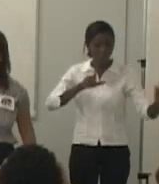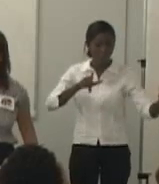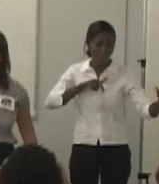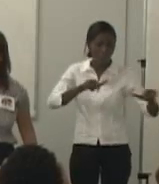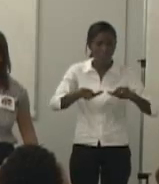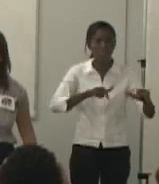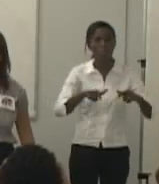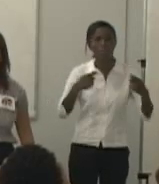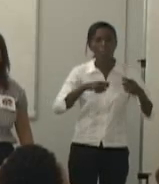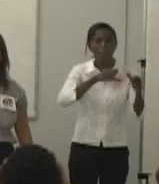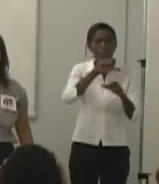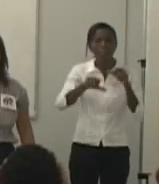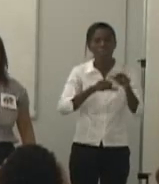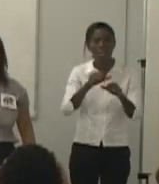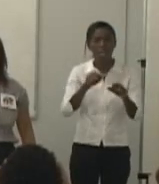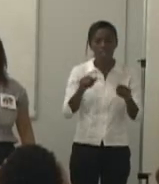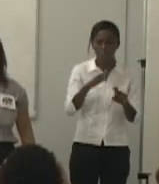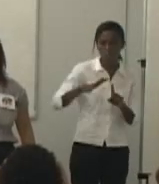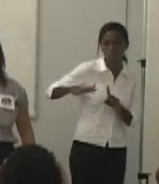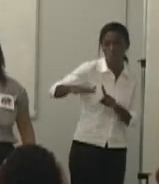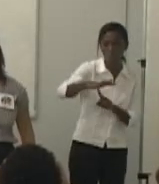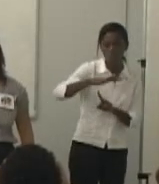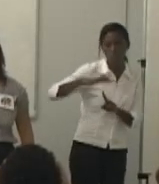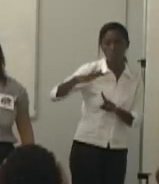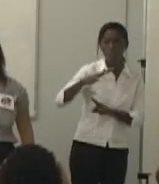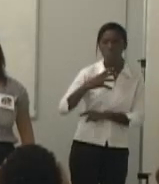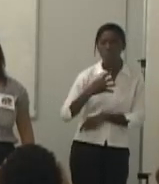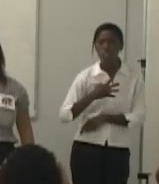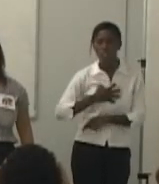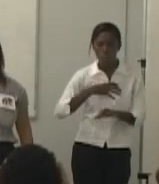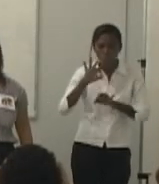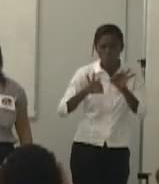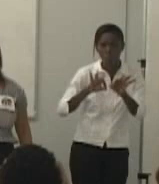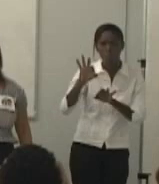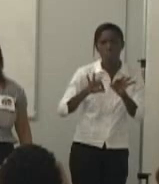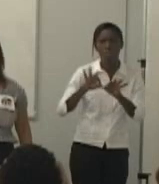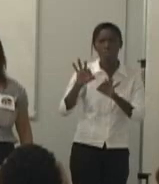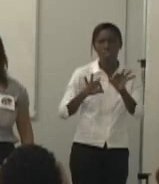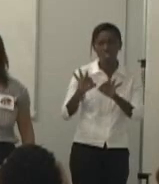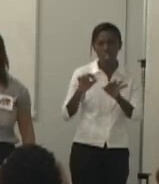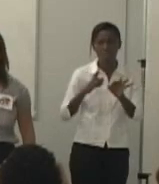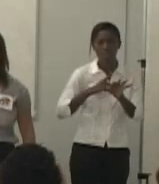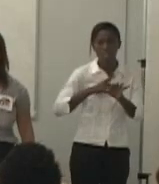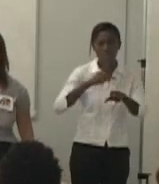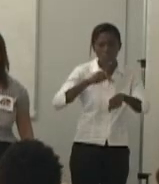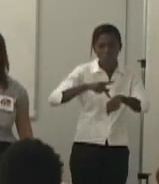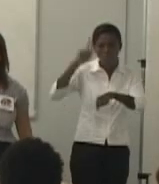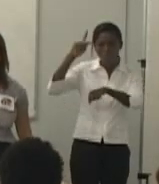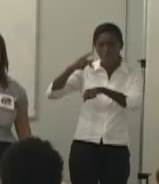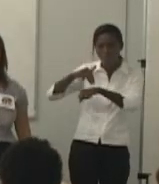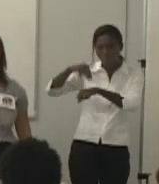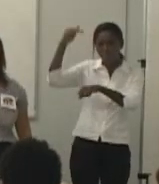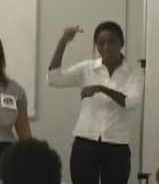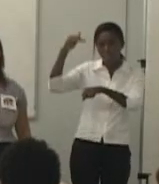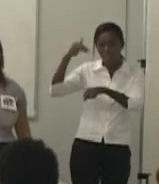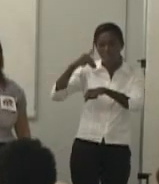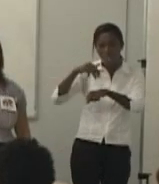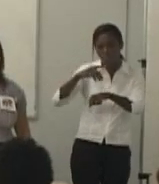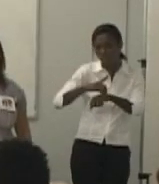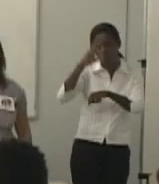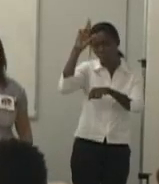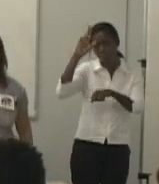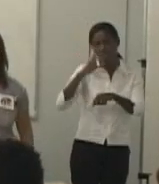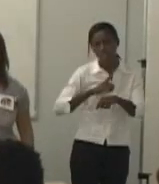ações voltadas à sociedade no sentido de projetos de extensão mais amplos que mescla ensino pesquisa e